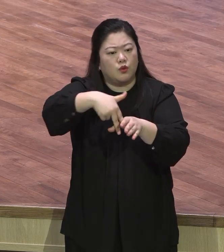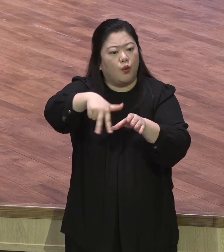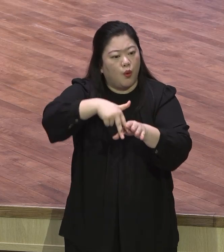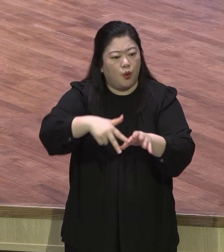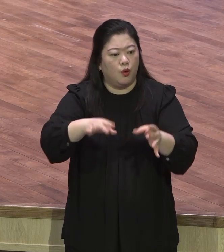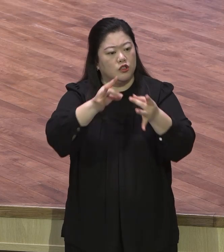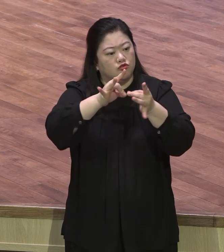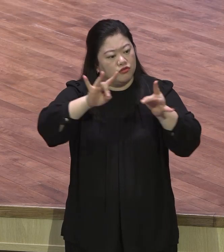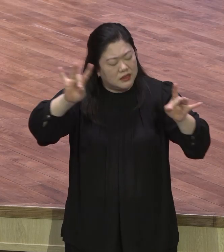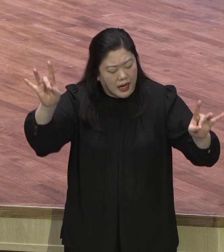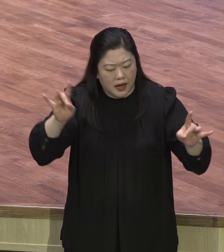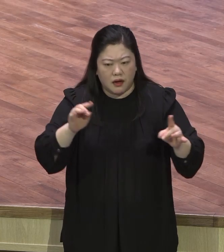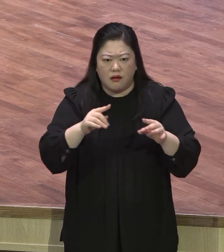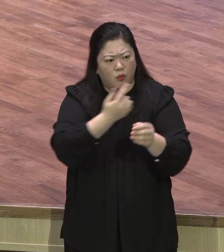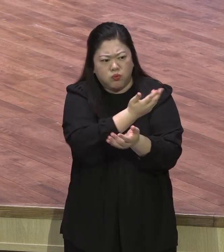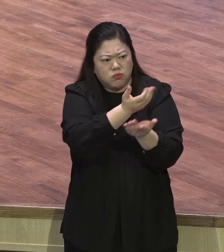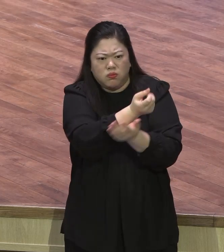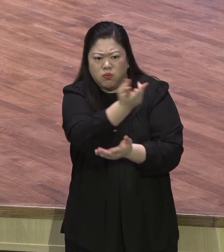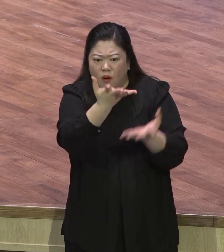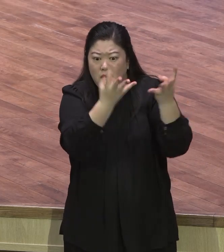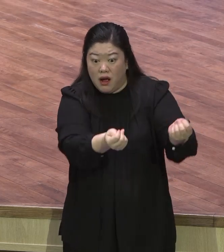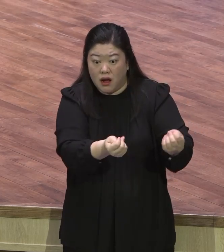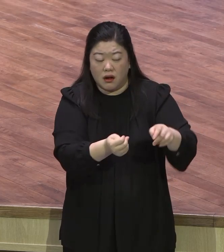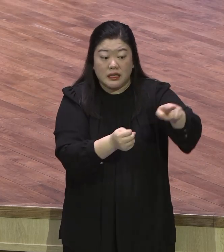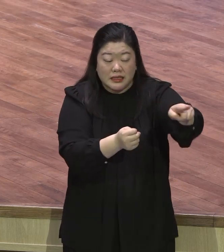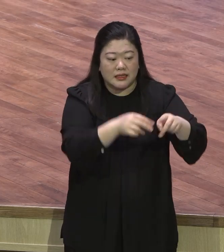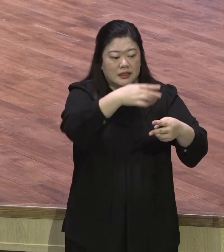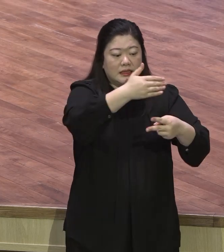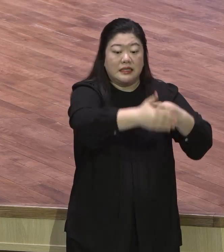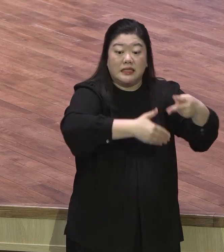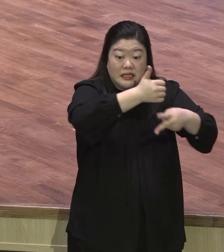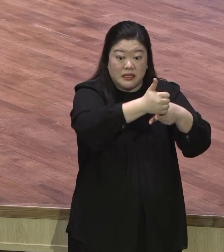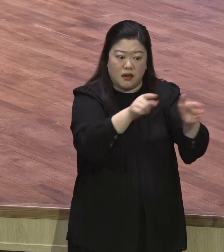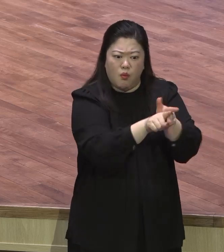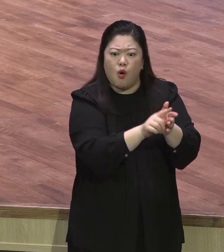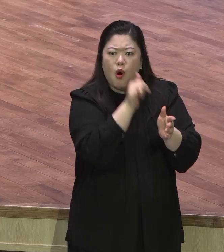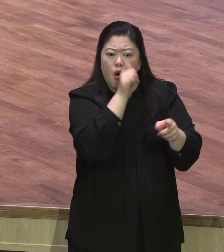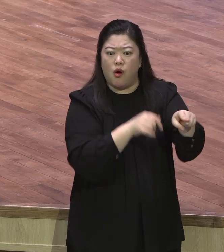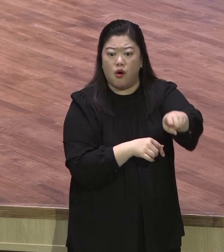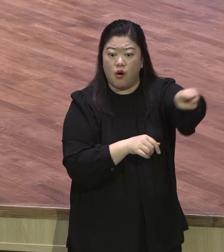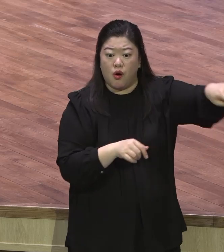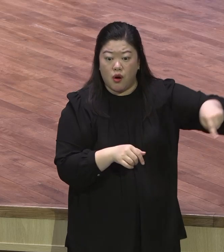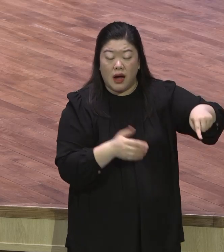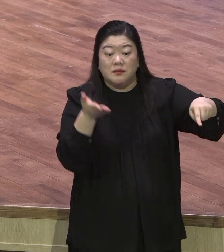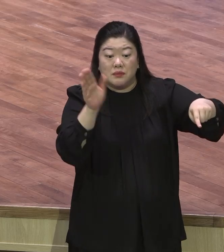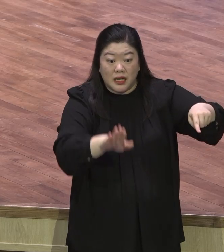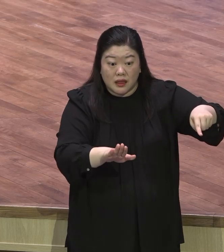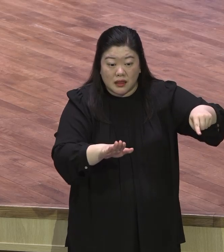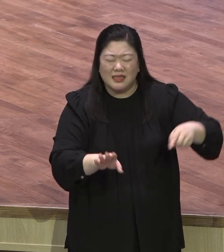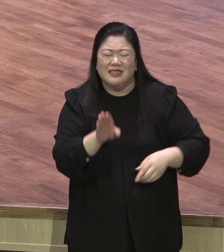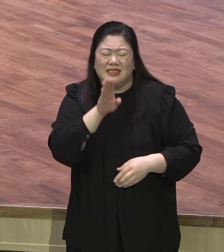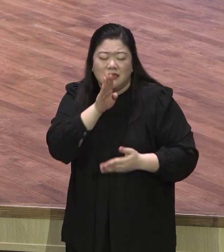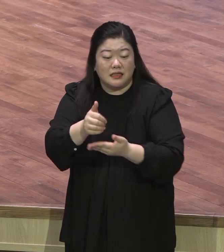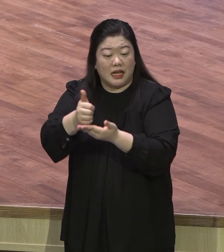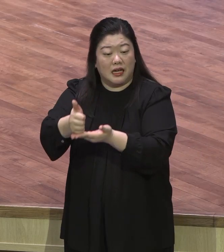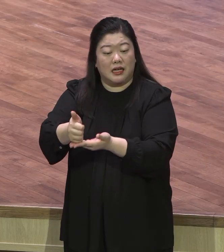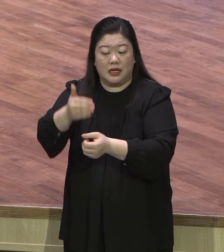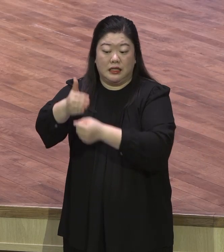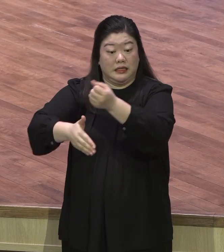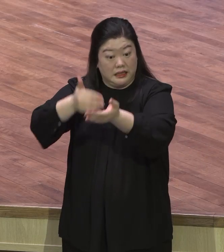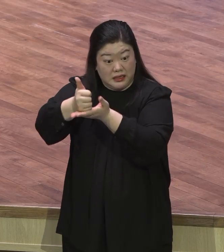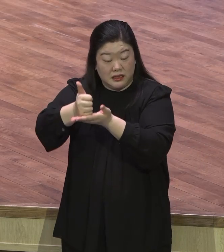그렇게 나름대로 하나님들을 숨기고 있는데 그건 다 가짜 하나님이고 참시는 가토시. 나밖에 없다.